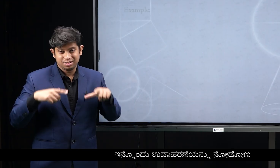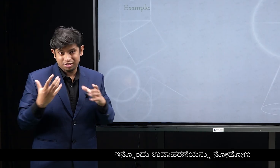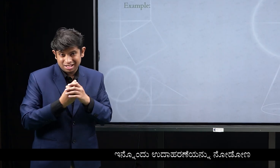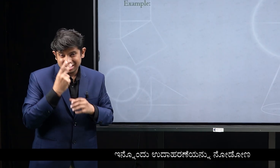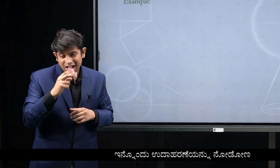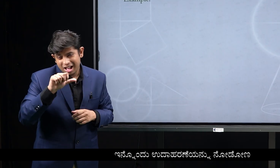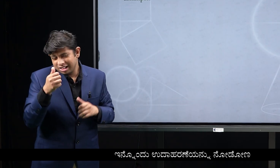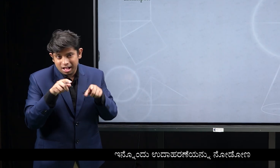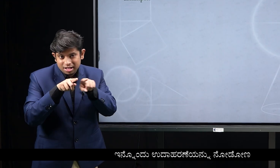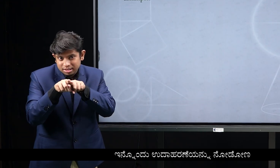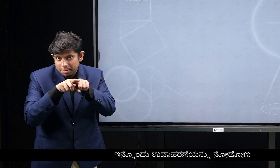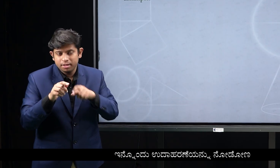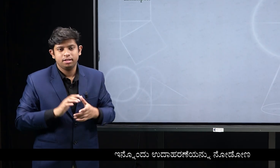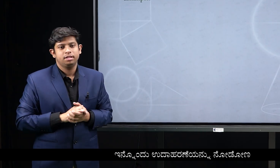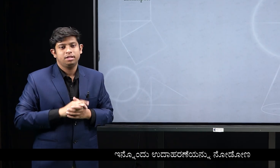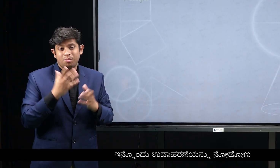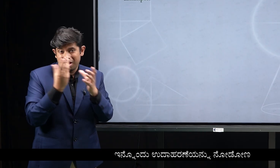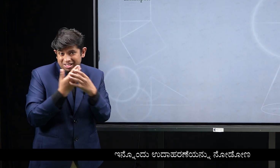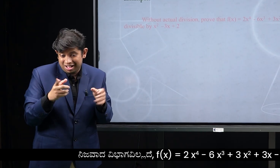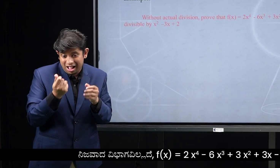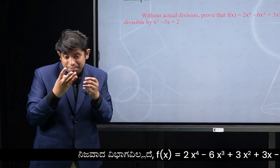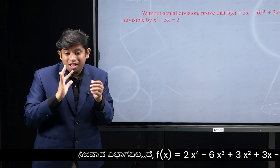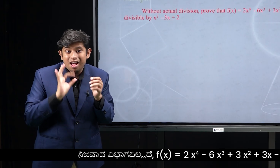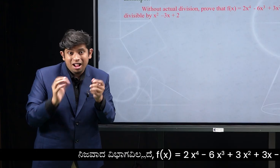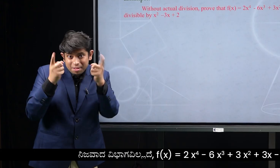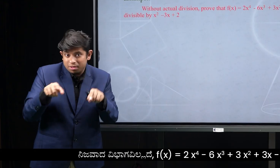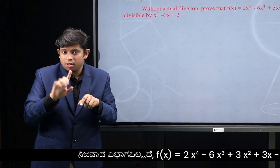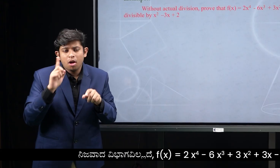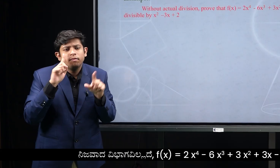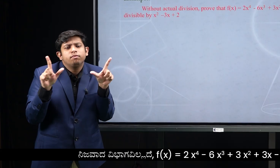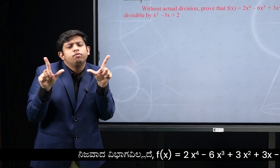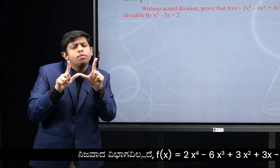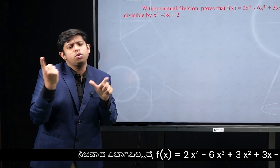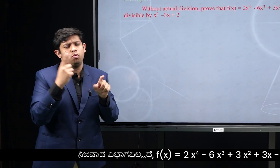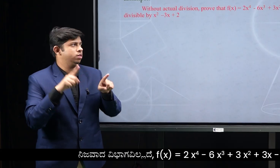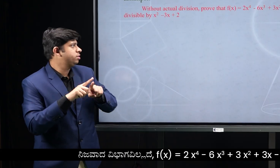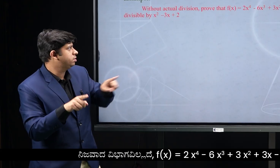ಇನ್ನೊಂದು ಉದಾಹರಣೆಯನ್ನ ನೋಡೋಣ. ನಿಜವಾದ ವಿಭಾಗವಿಲ್ಲದೆ f of x is equal to